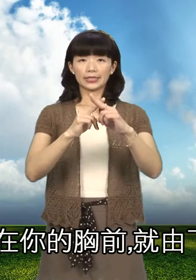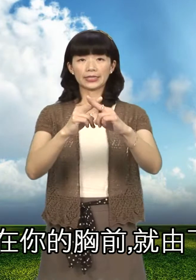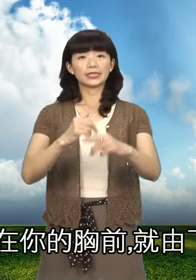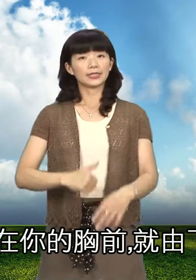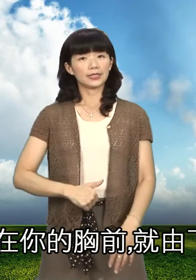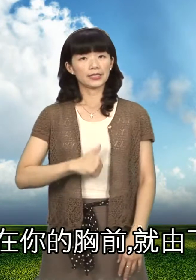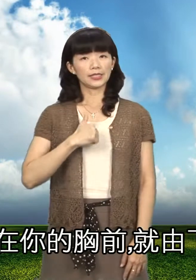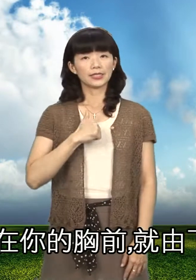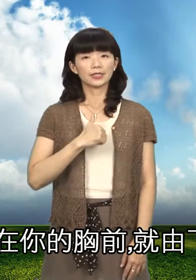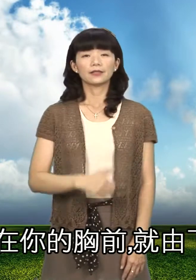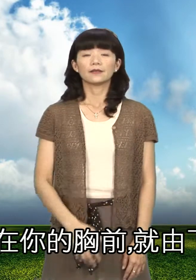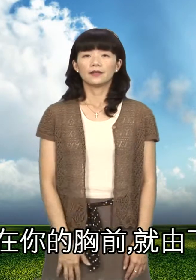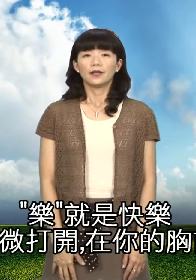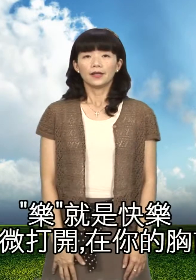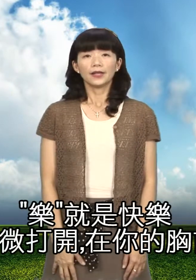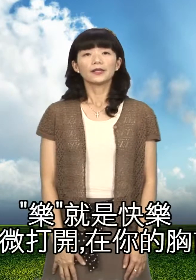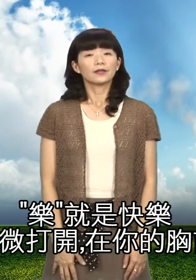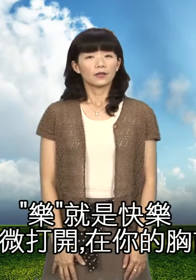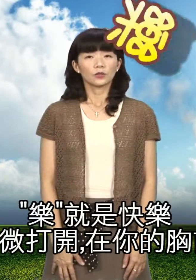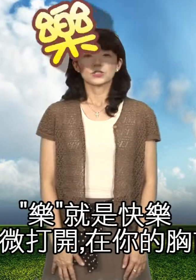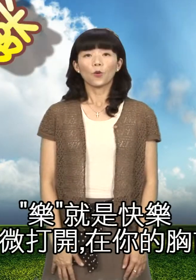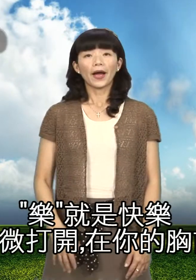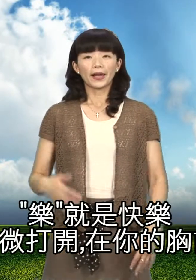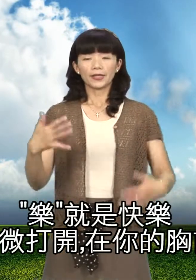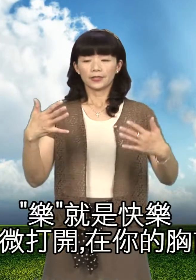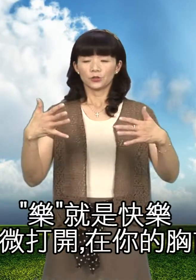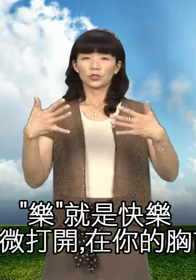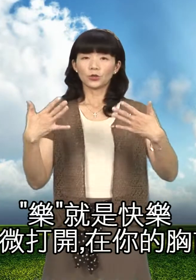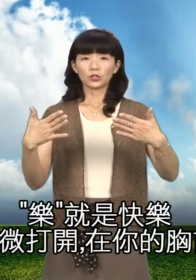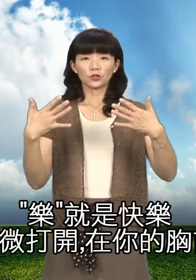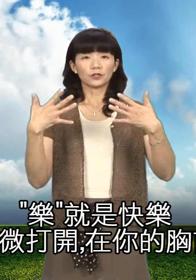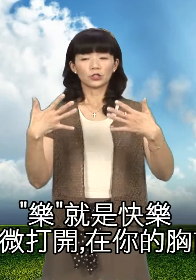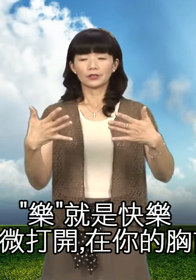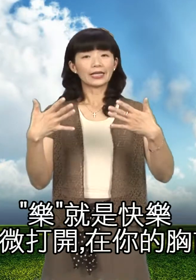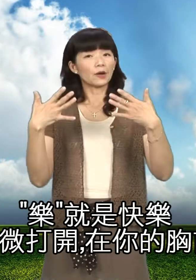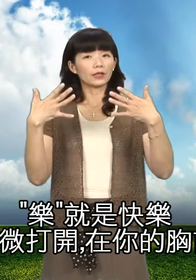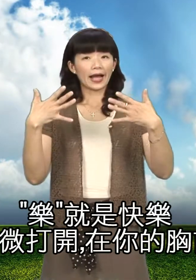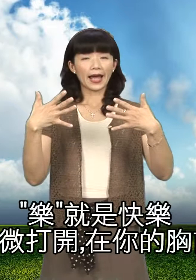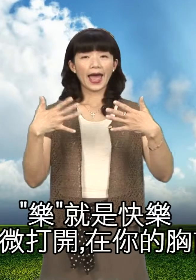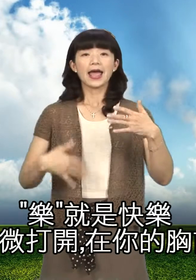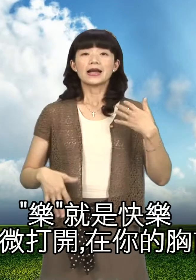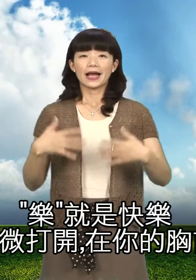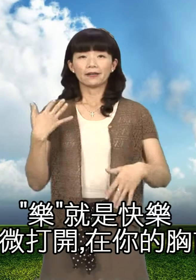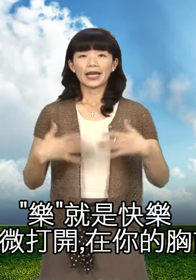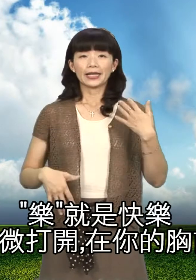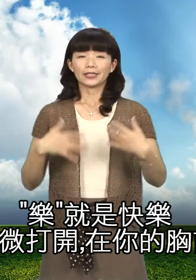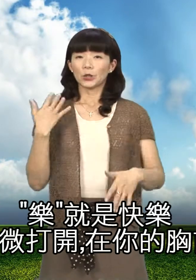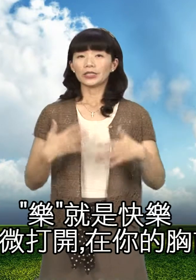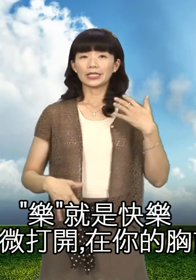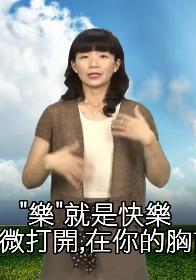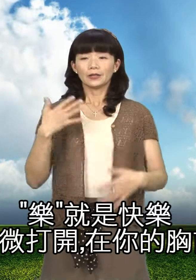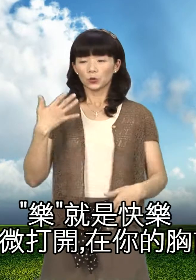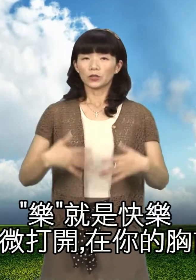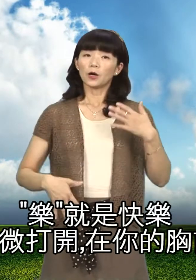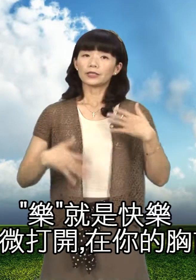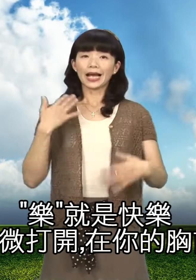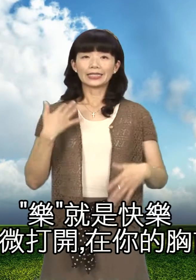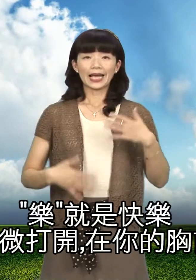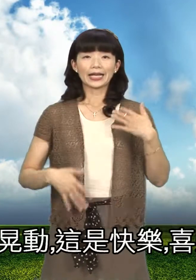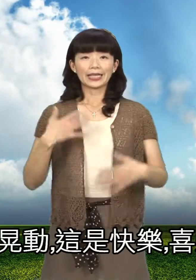信实。乐就是快乐，就是双手手掌稍微打开，然后在你的胸前左右上下这样